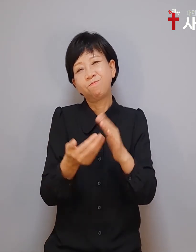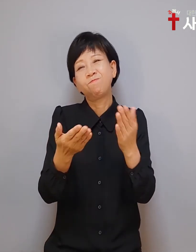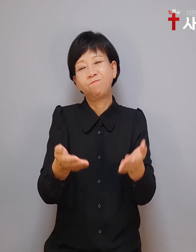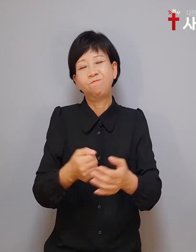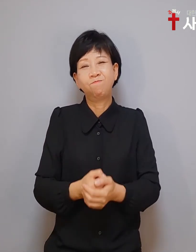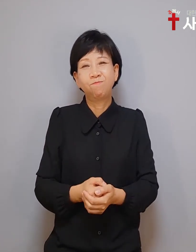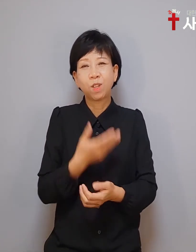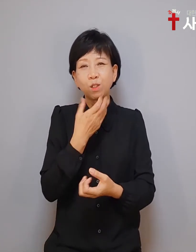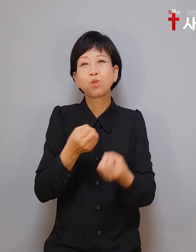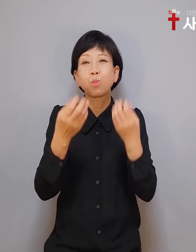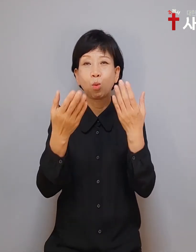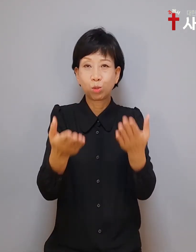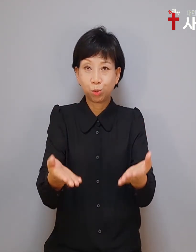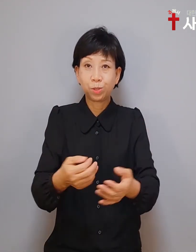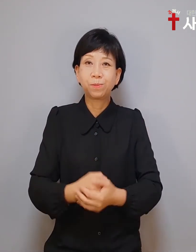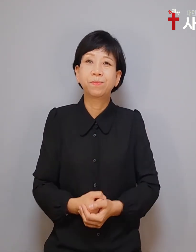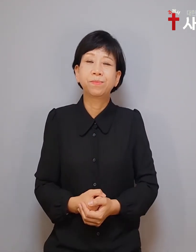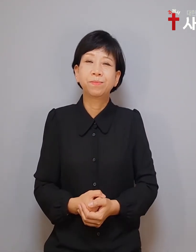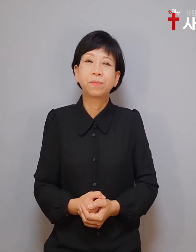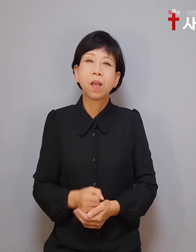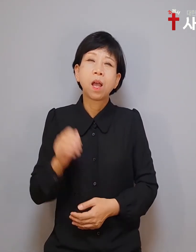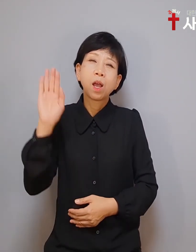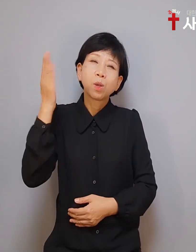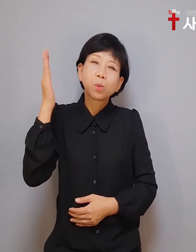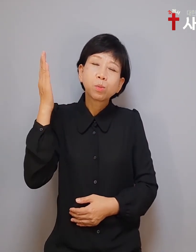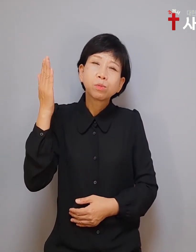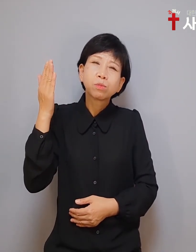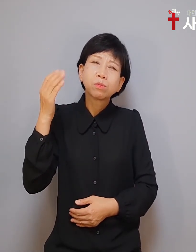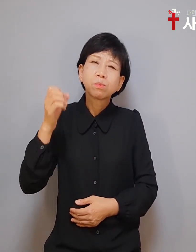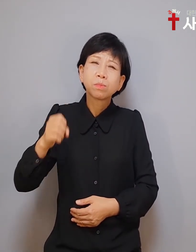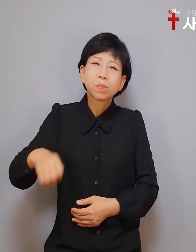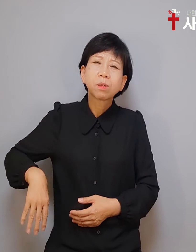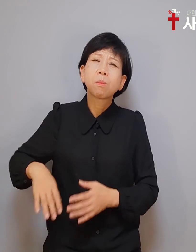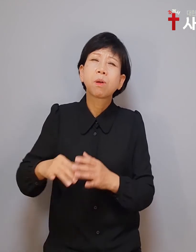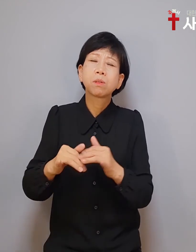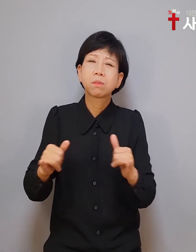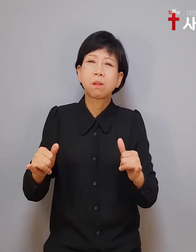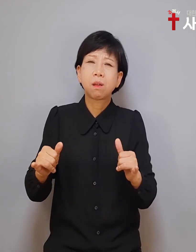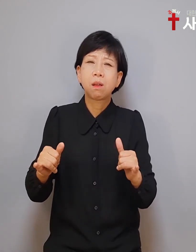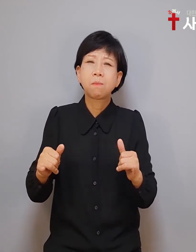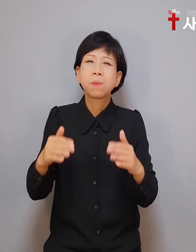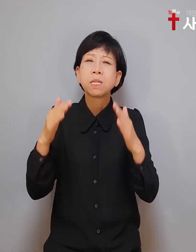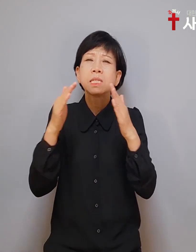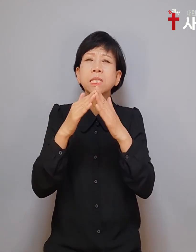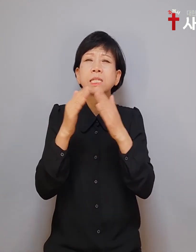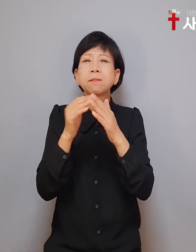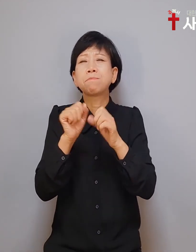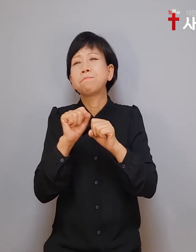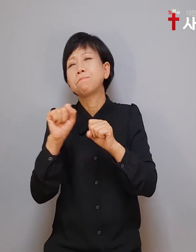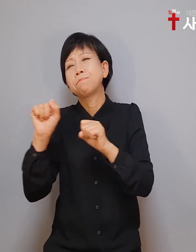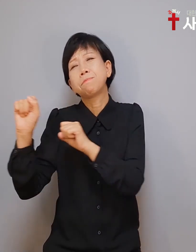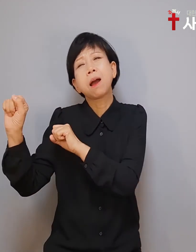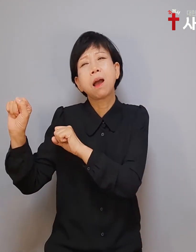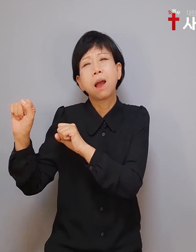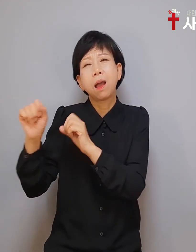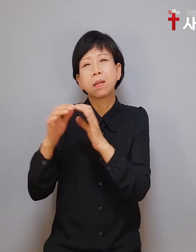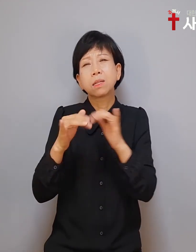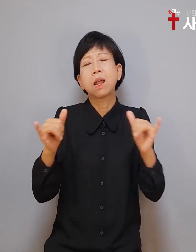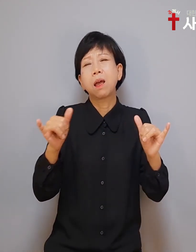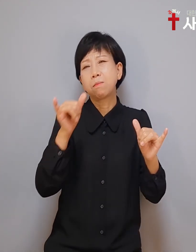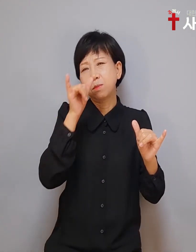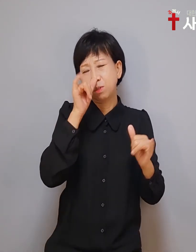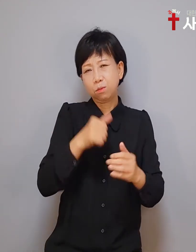잃어버린 영혼들이 있어요. 집을 나간 탕자가 있습니다. 여러분, 우리의 이 이쁜 자녀들이, 우리의